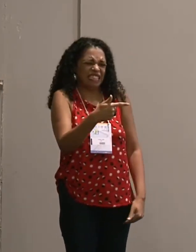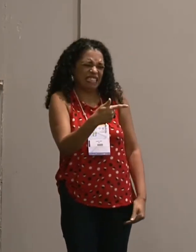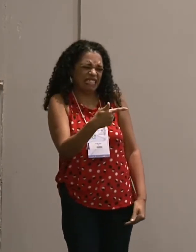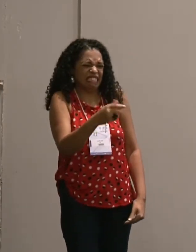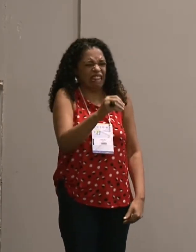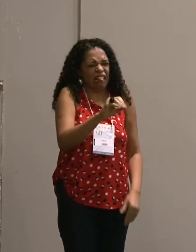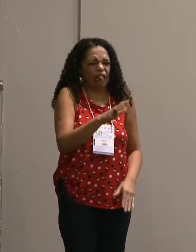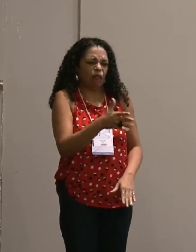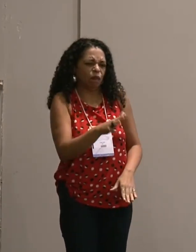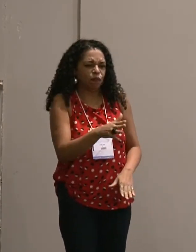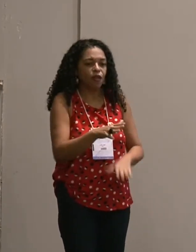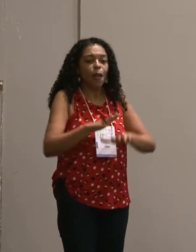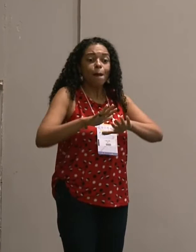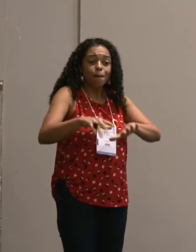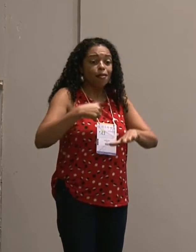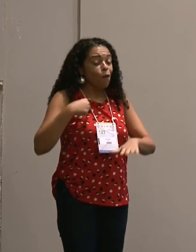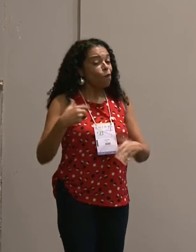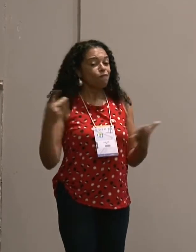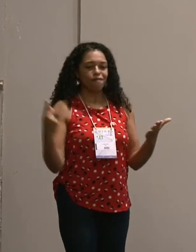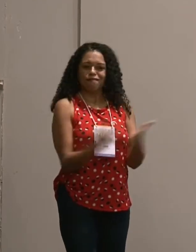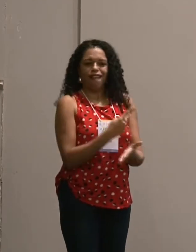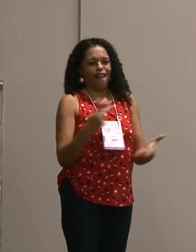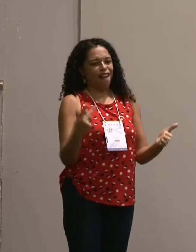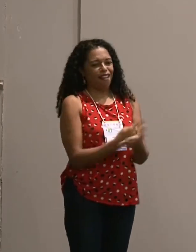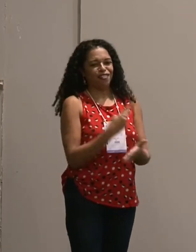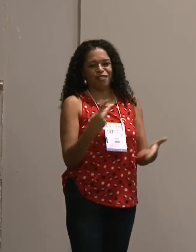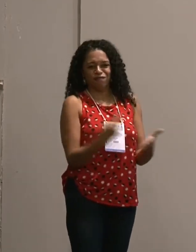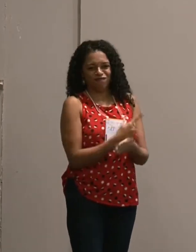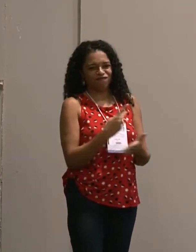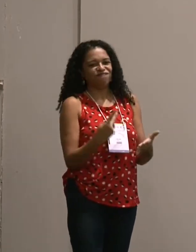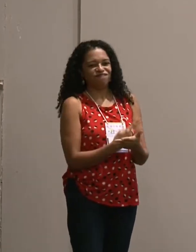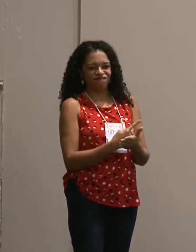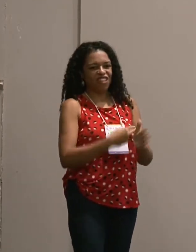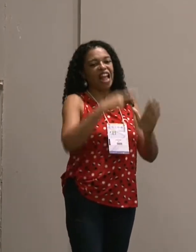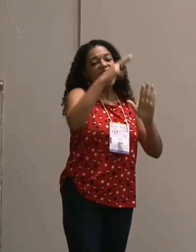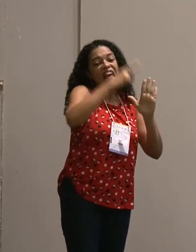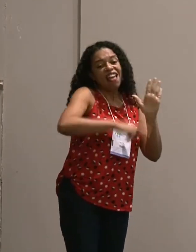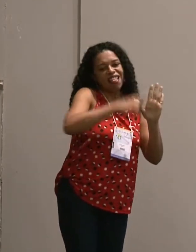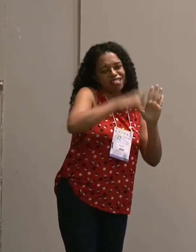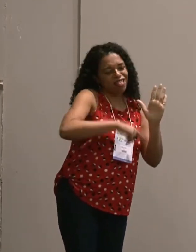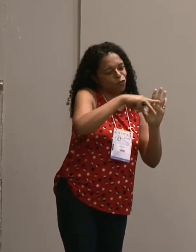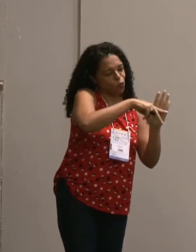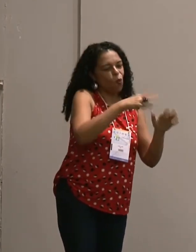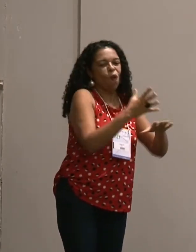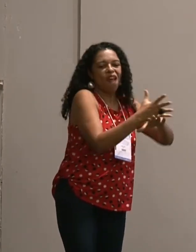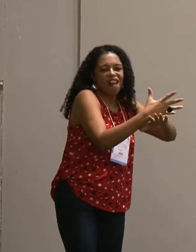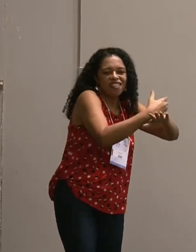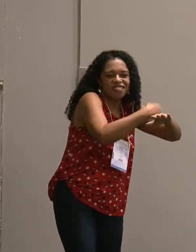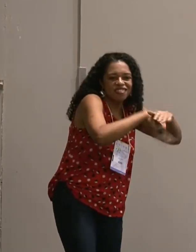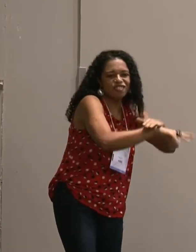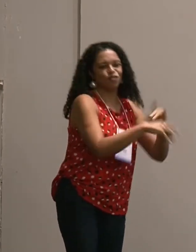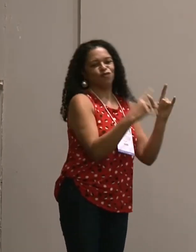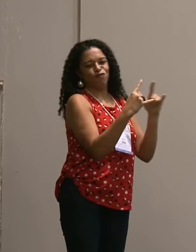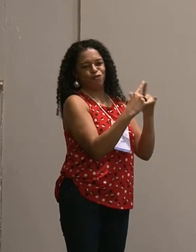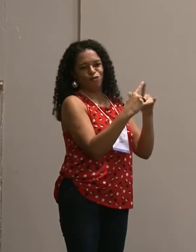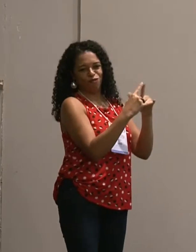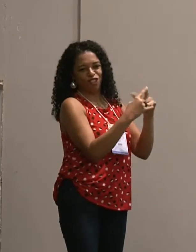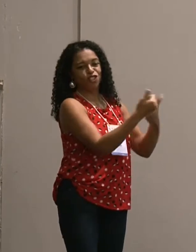1870 mas não foi isso. Os relatórios nos mostraram nesse